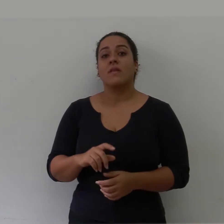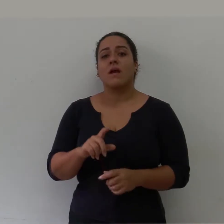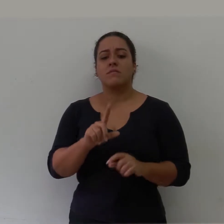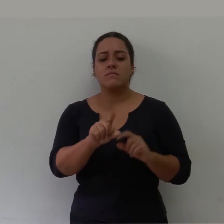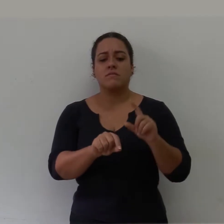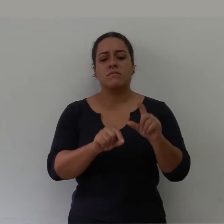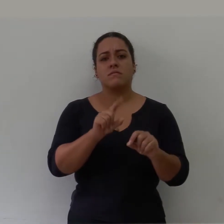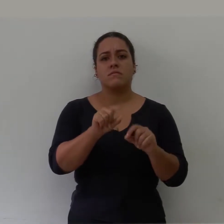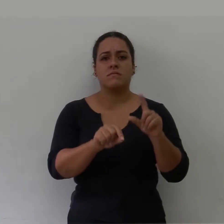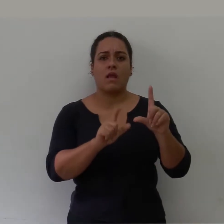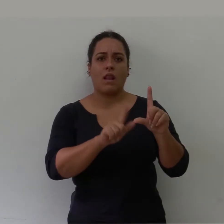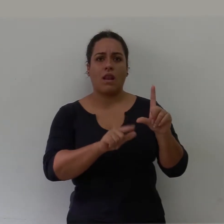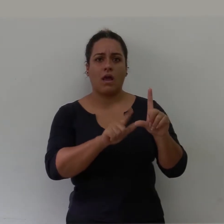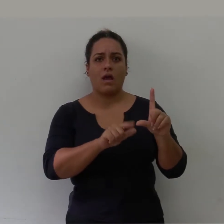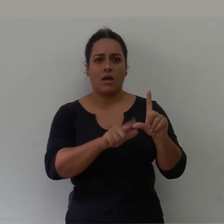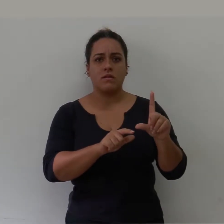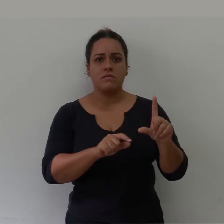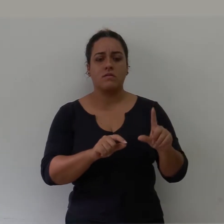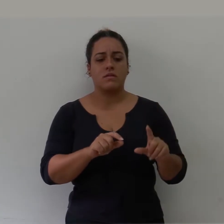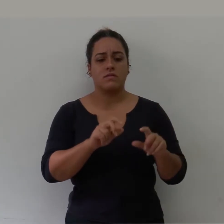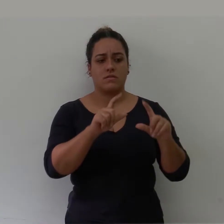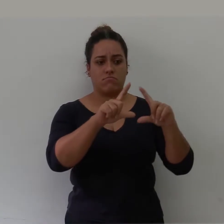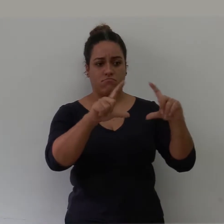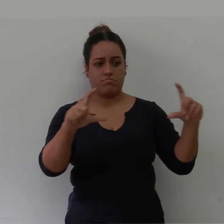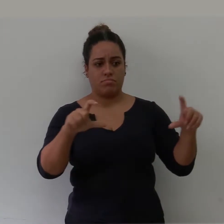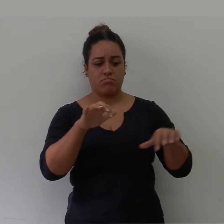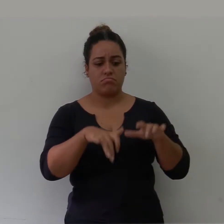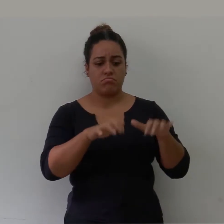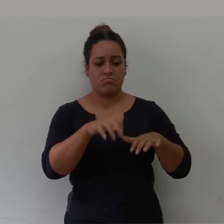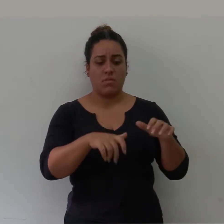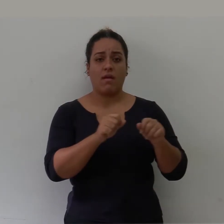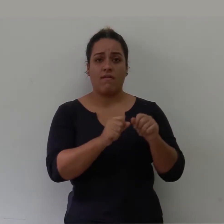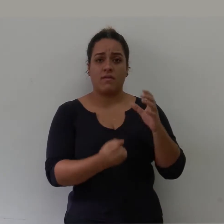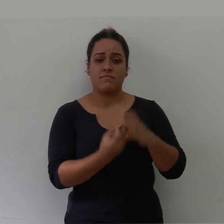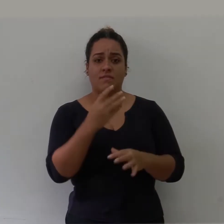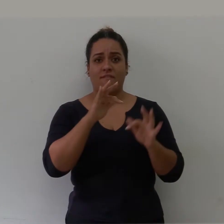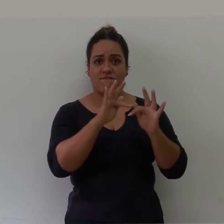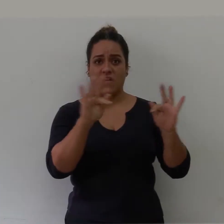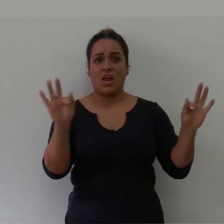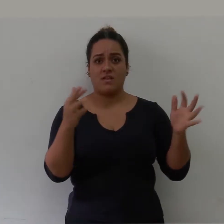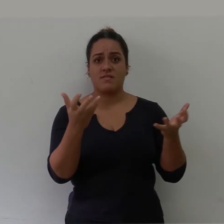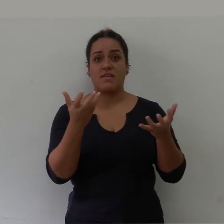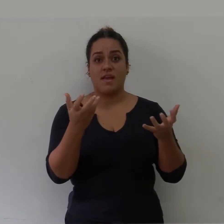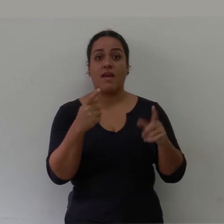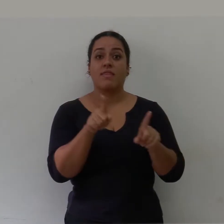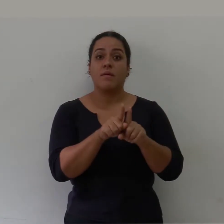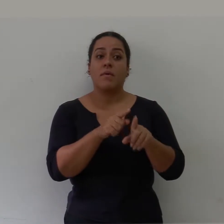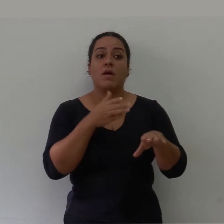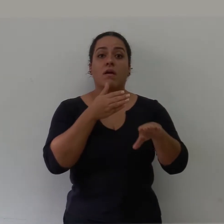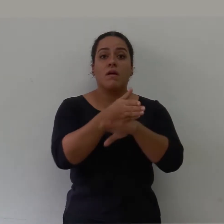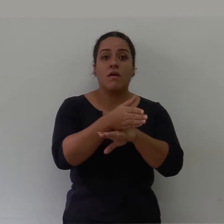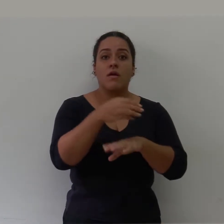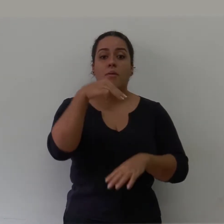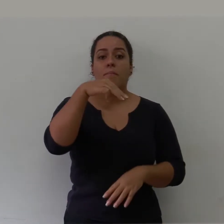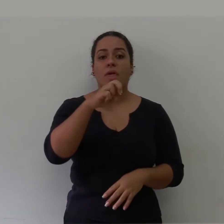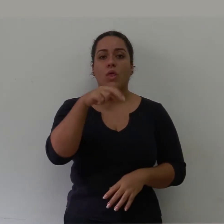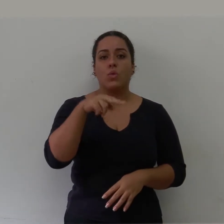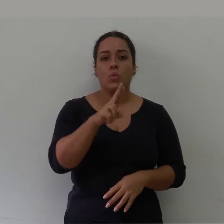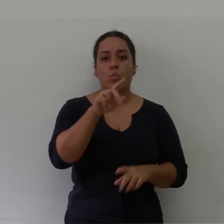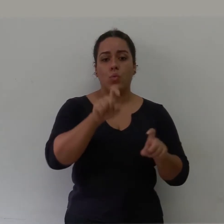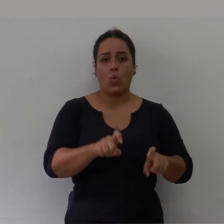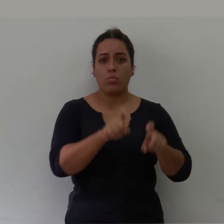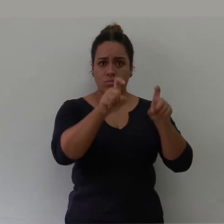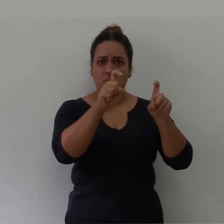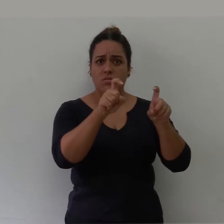Selecionando letras no teclado virtual, ele forma a frase que quiser, mas também consegue acessar um menu no